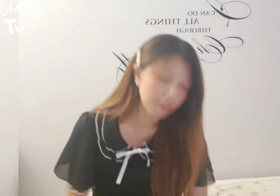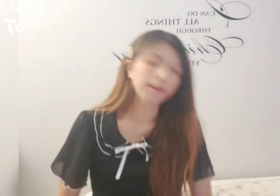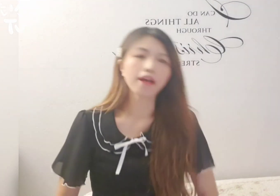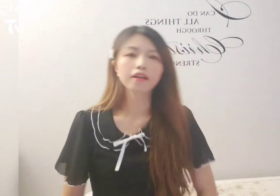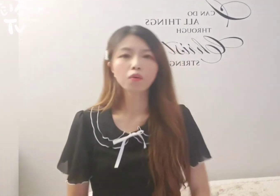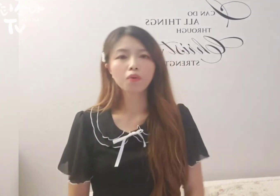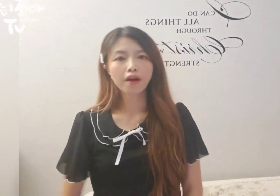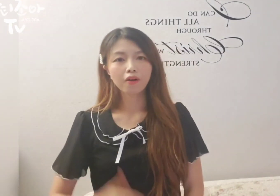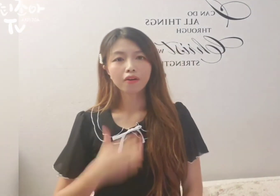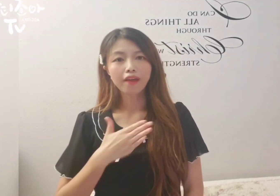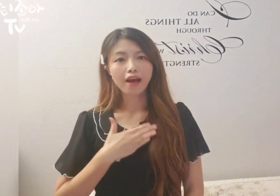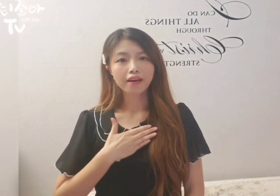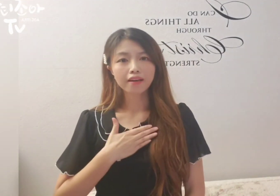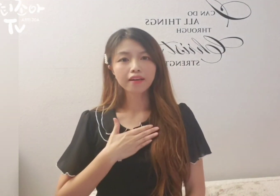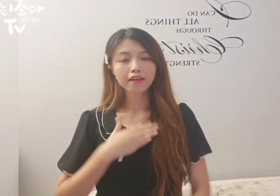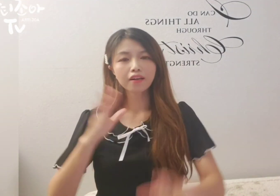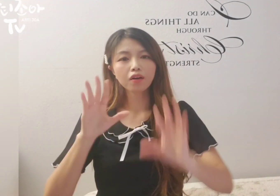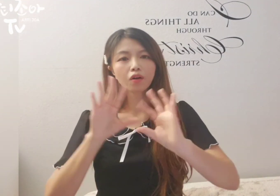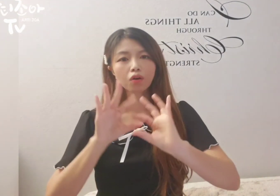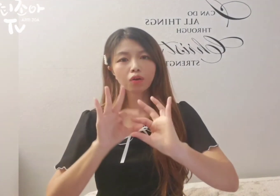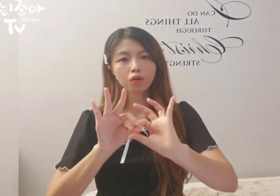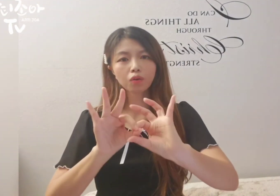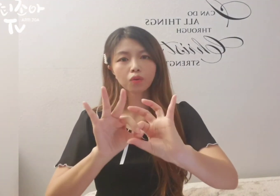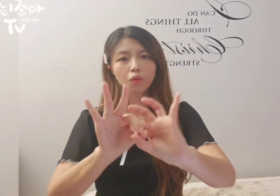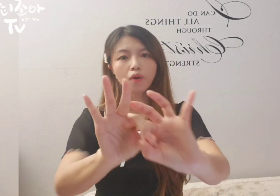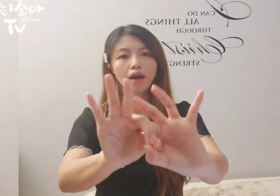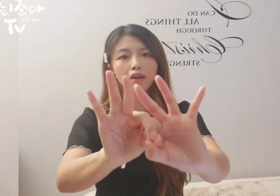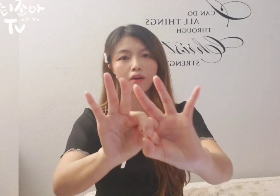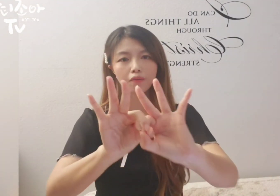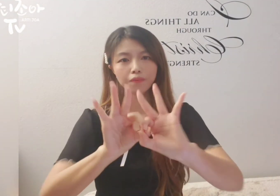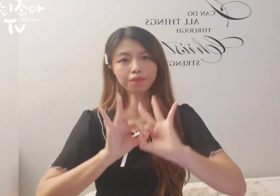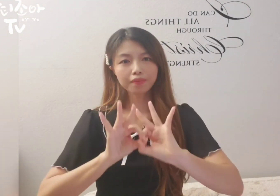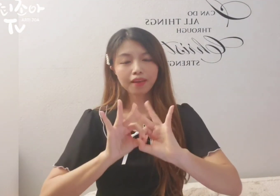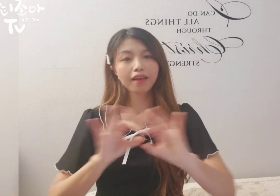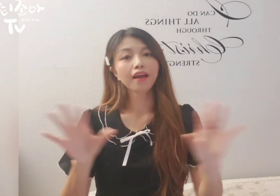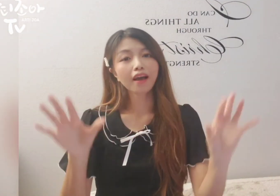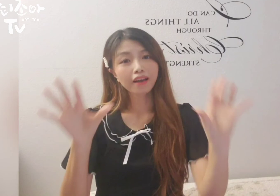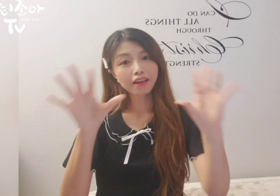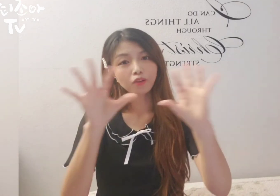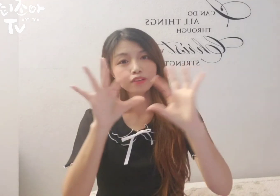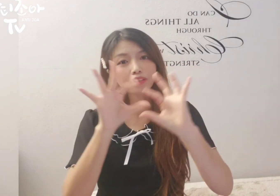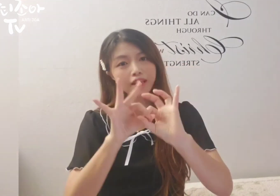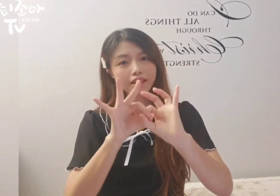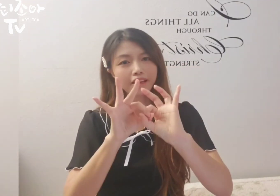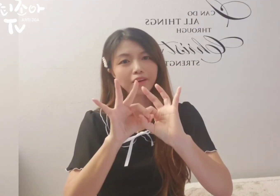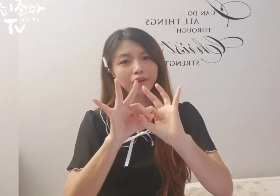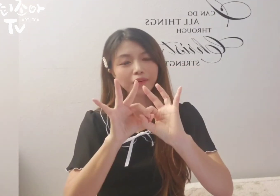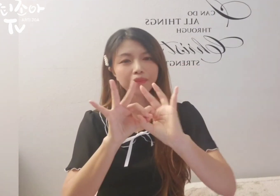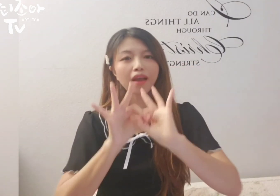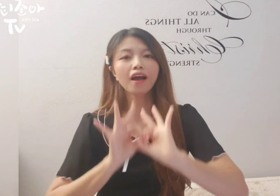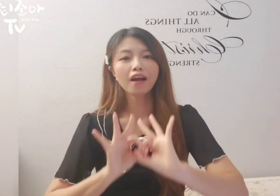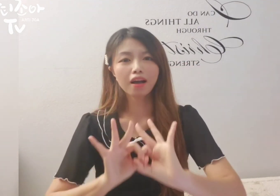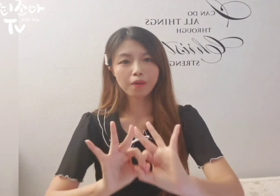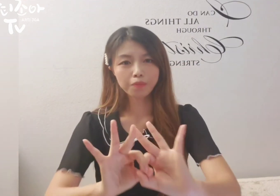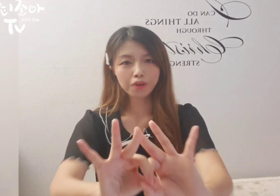나를 통하여 나를 통하여 이임 이건 의잖아요 앞으로